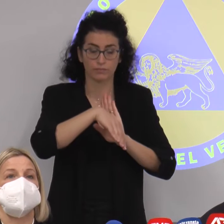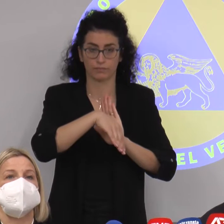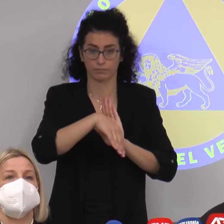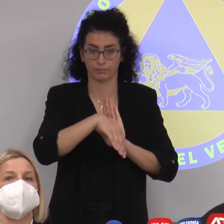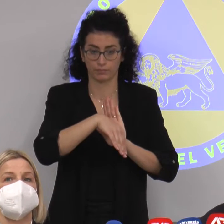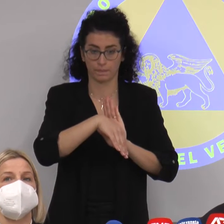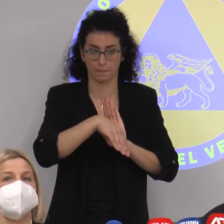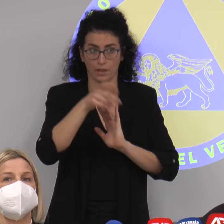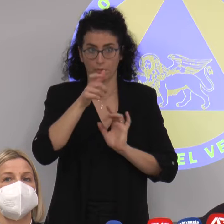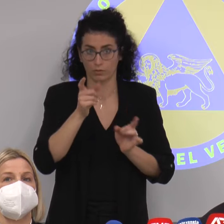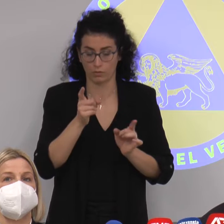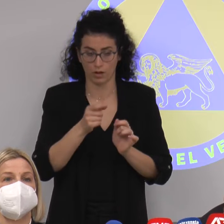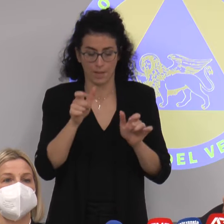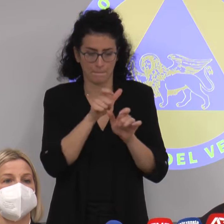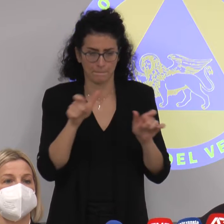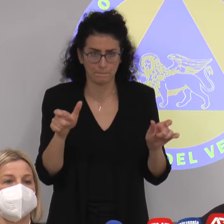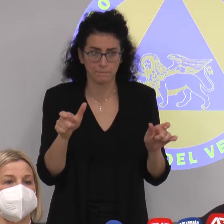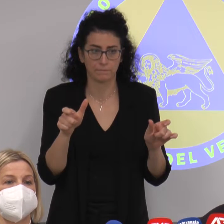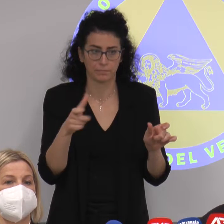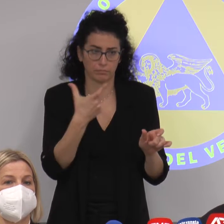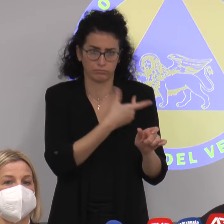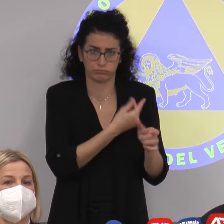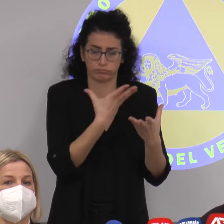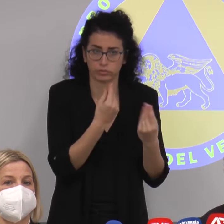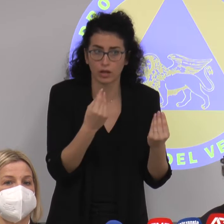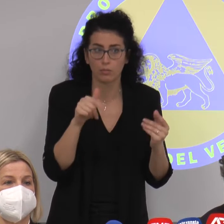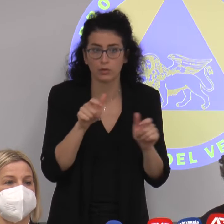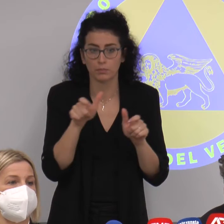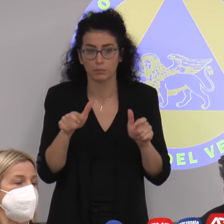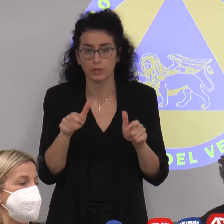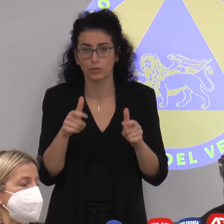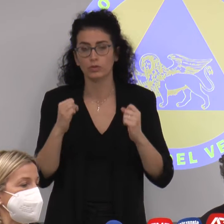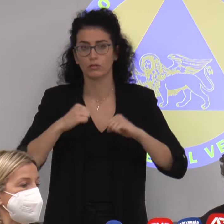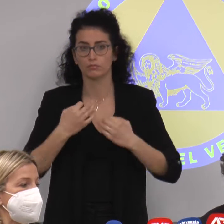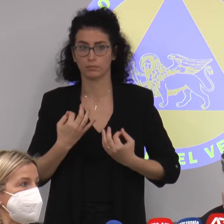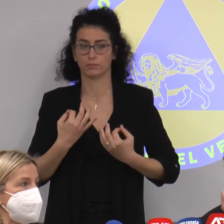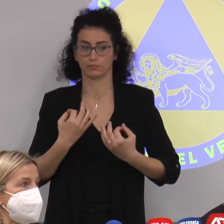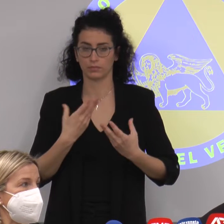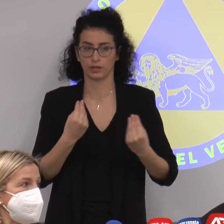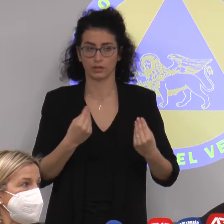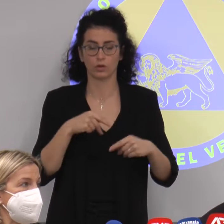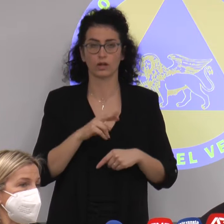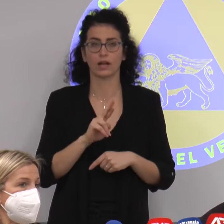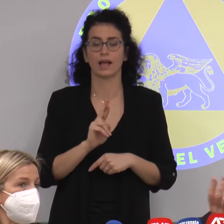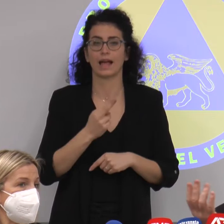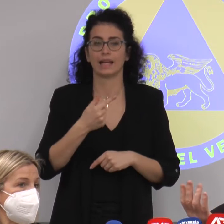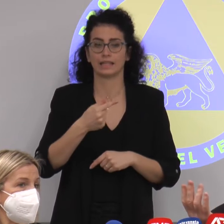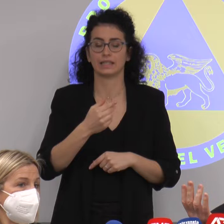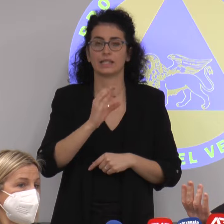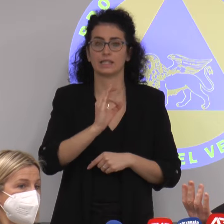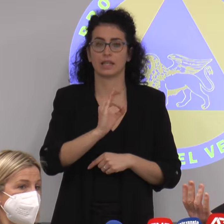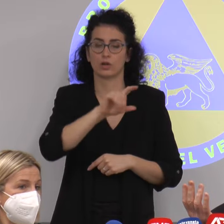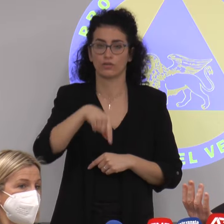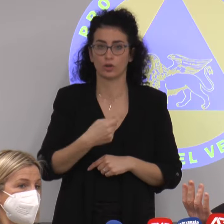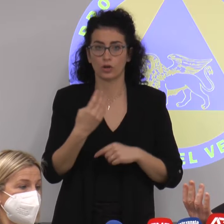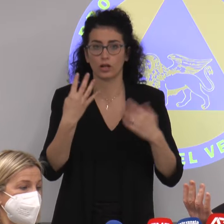presenza di molti vaccinati e anche di molto invadenti oggi le arre cotti e 092 siamo scesi sotto